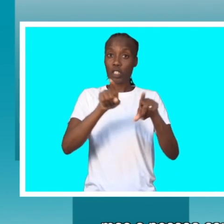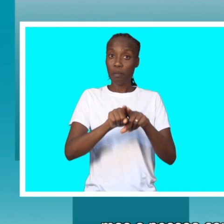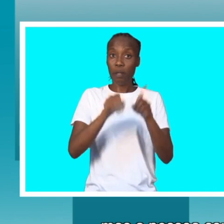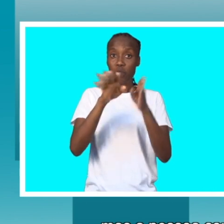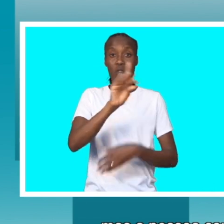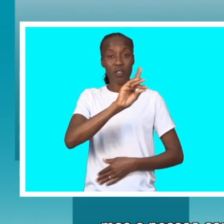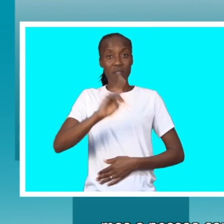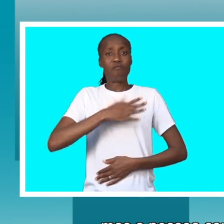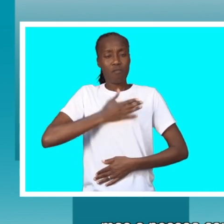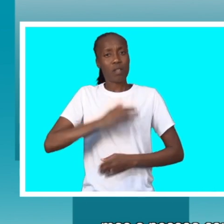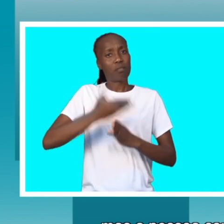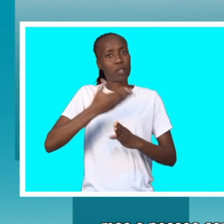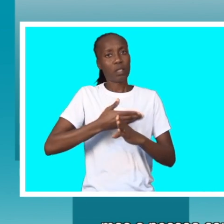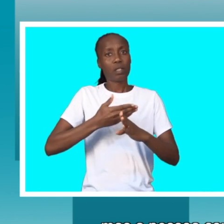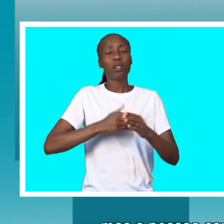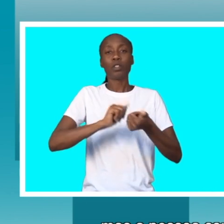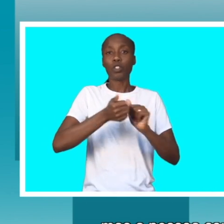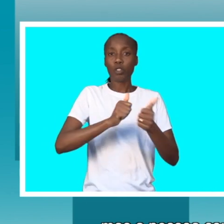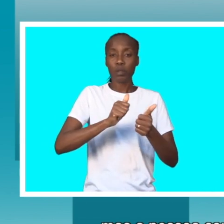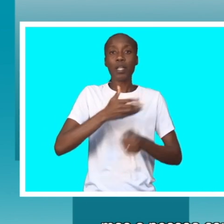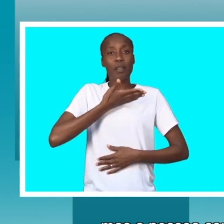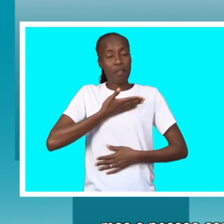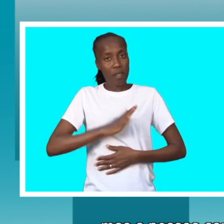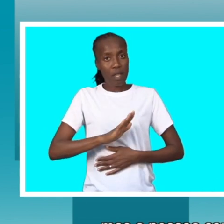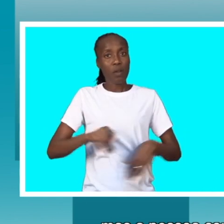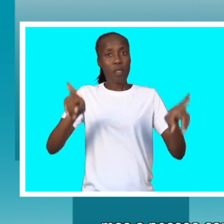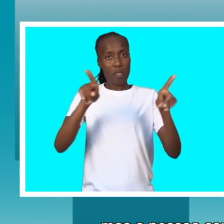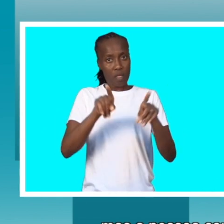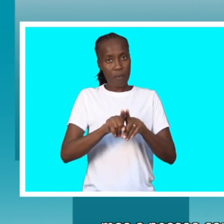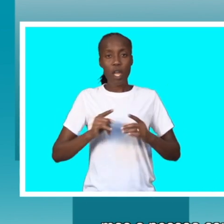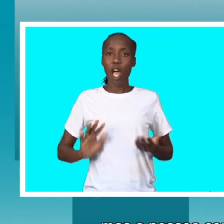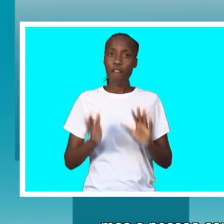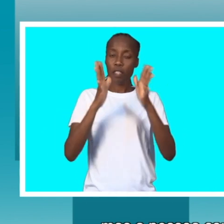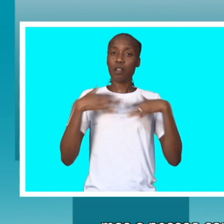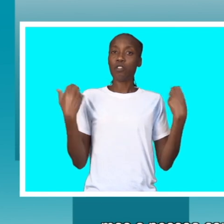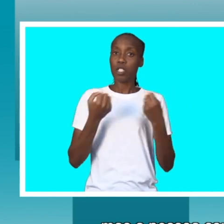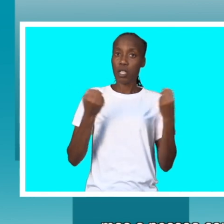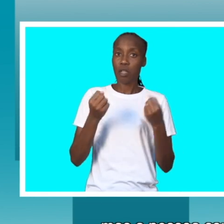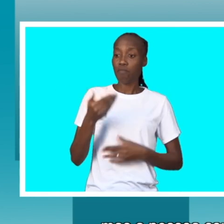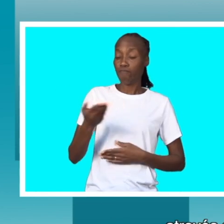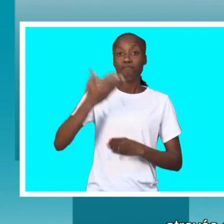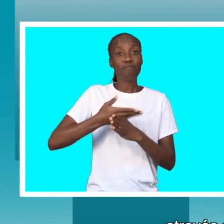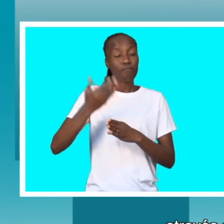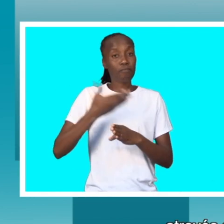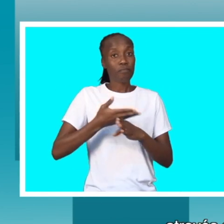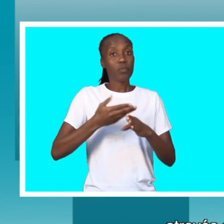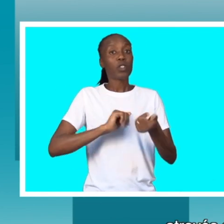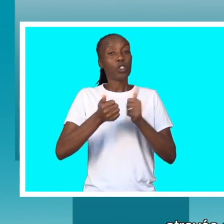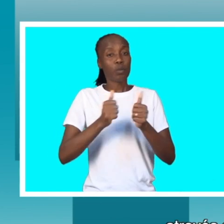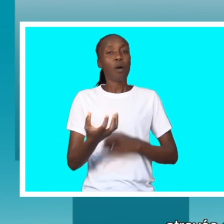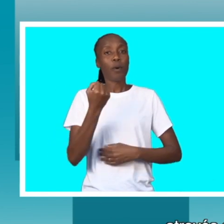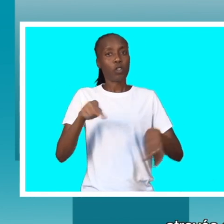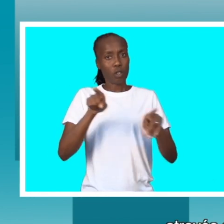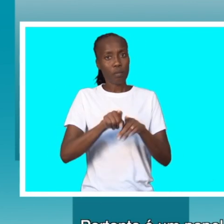também O deficiente Precisa de praticar O desporto Precisa também De ter uma vida saudável Que através da prática De desporto